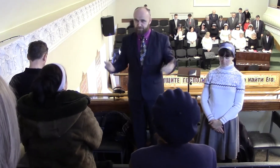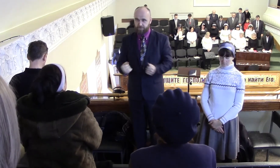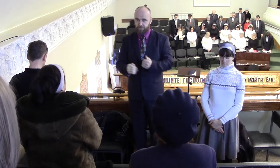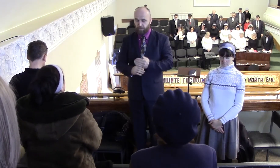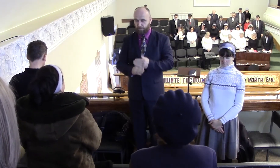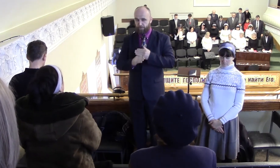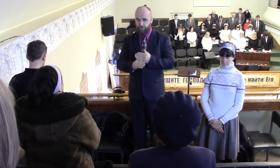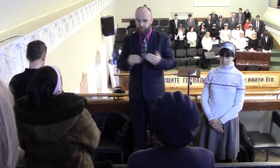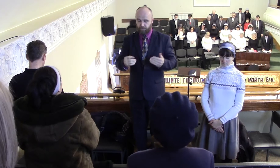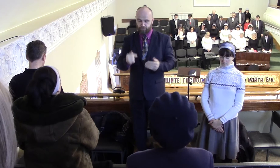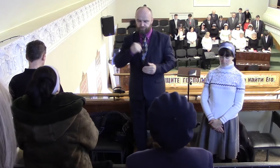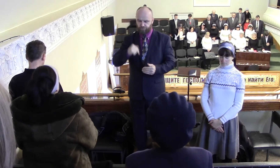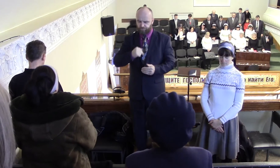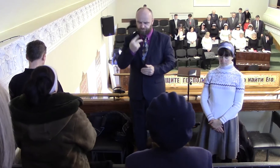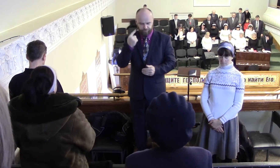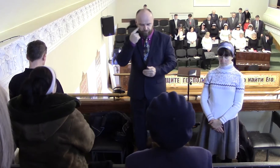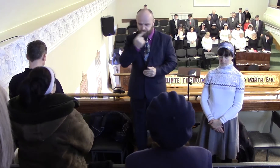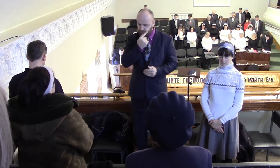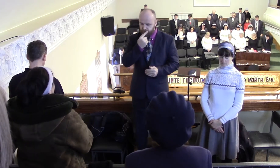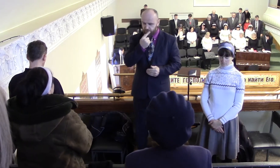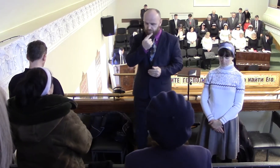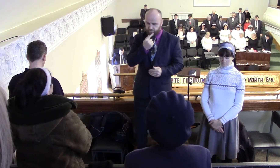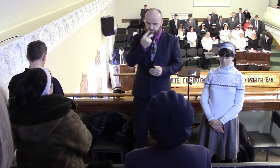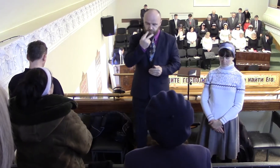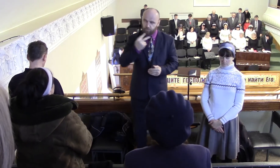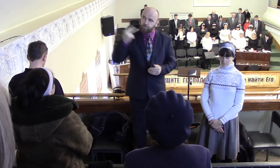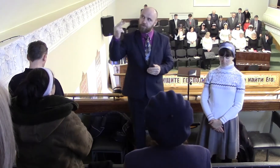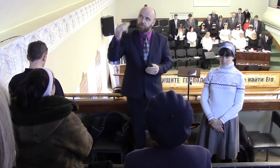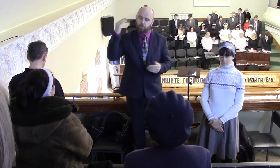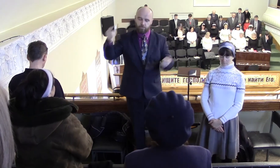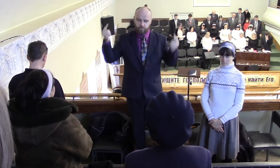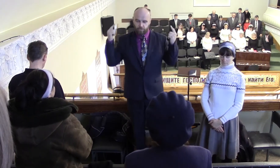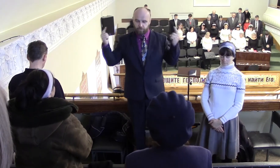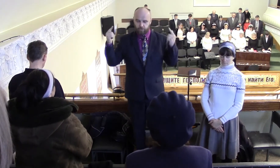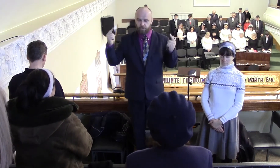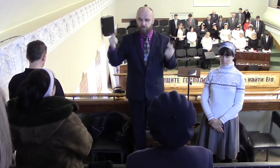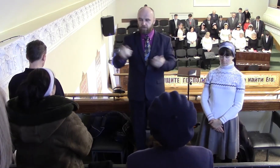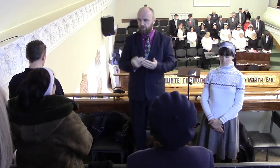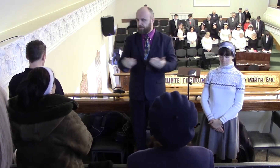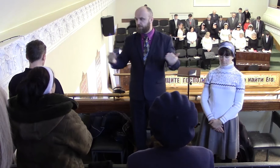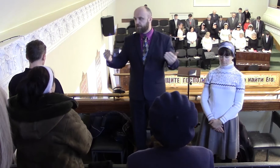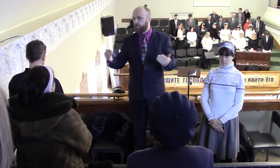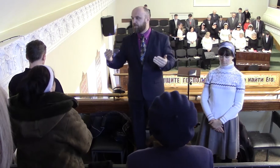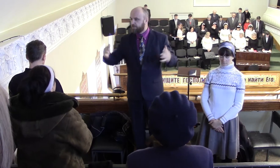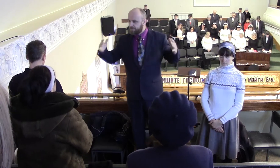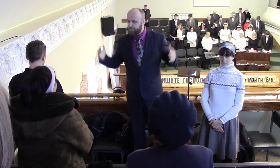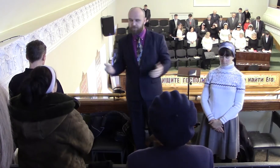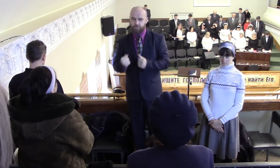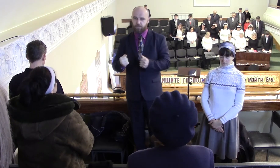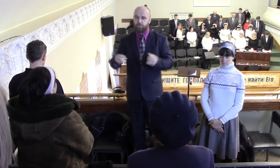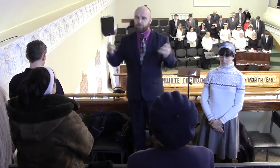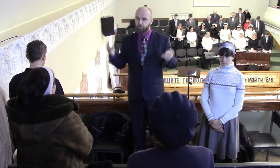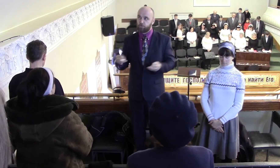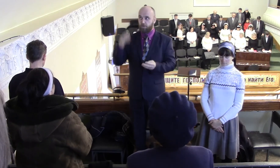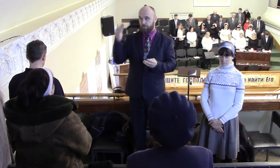взором, Господи, увидеть то величие нашего спасения. Господи, мы, как всегда, нуждаемся в Тебе, и поэтому просим, благослови